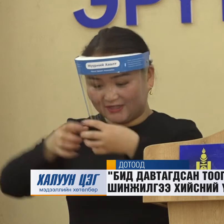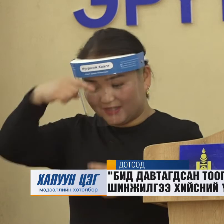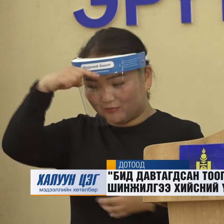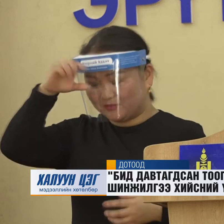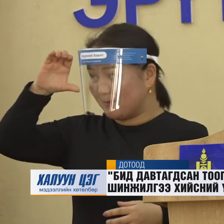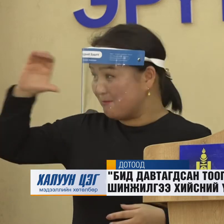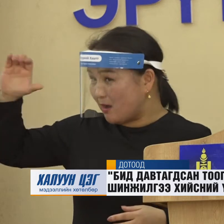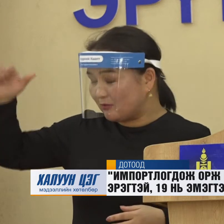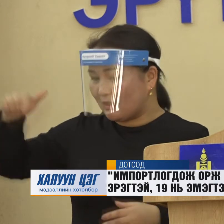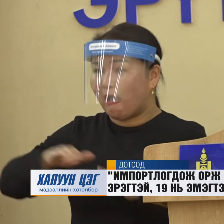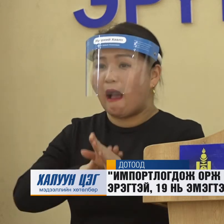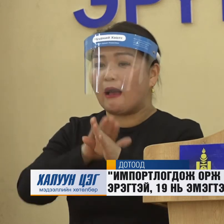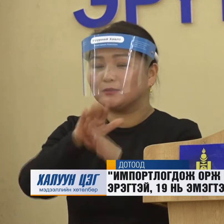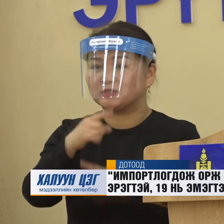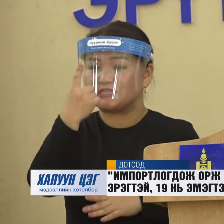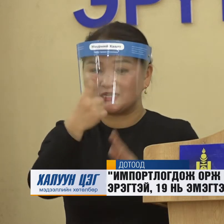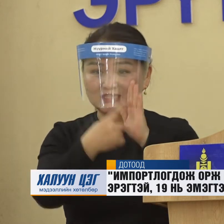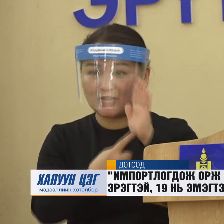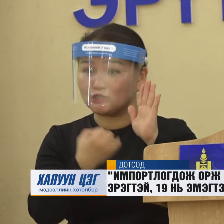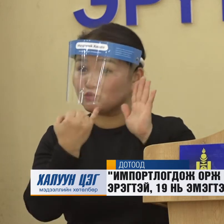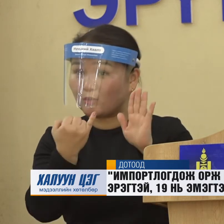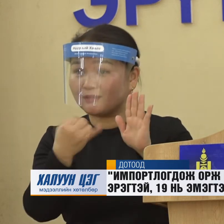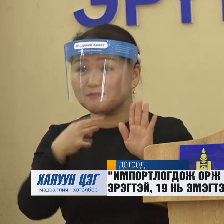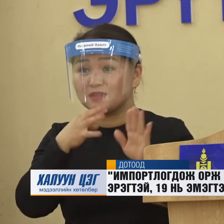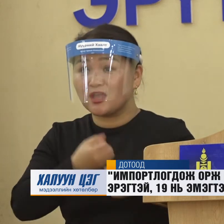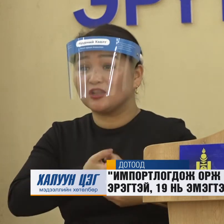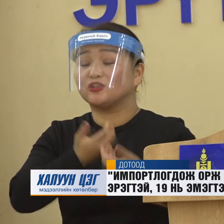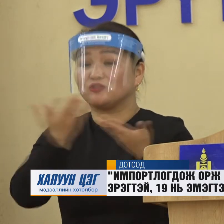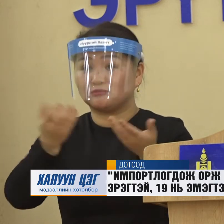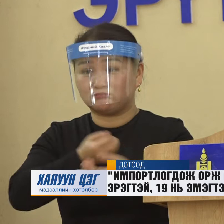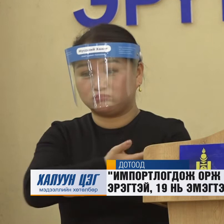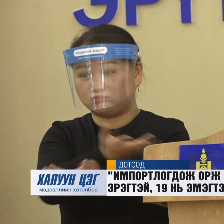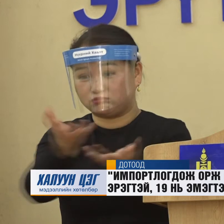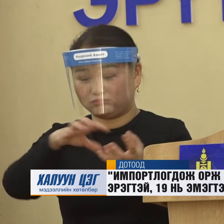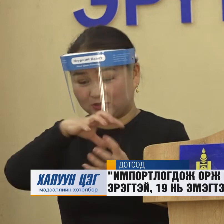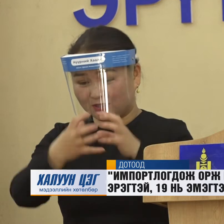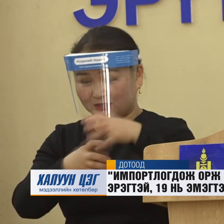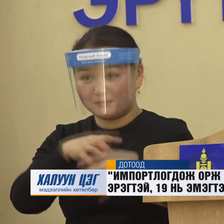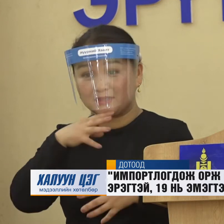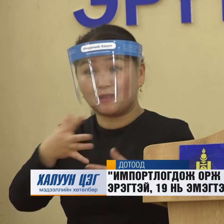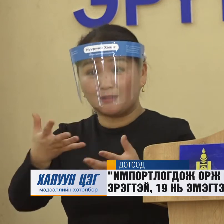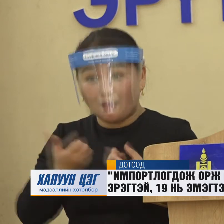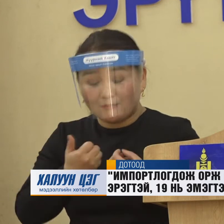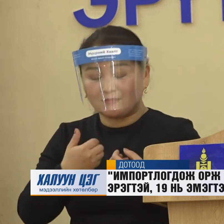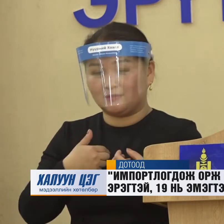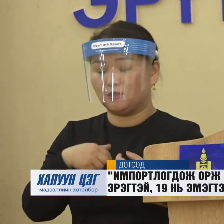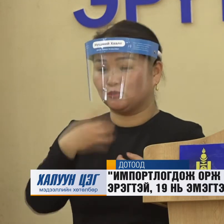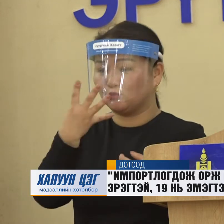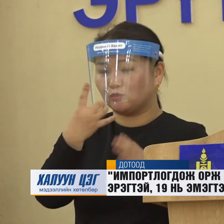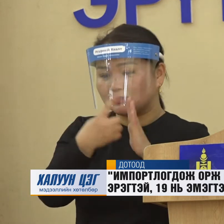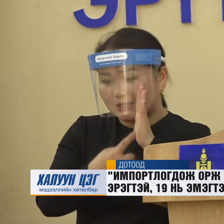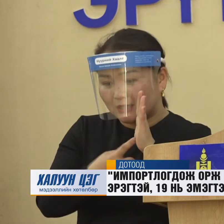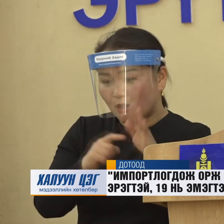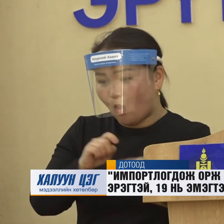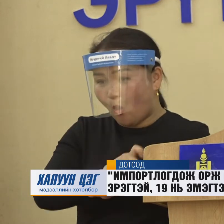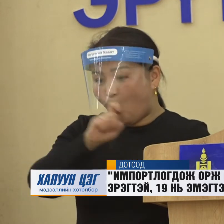ёсоор 1-р сарын 6-нд зарласан олон улсын эрүүл мэндийн дүрмийн хаягаар энэ мэдээллийг авснаас хойш өнөөдрийг хүртэл одоо 4 сар гаруй хугацаанд